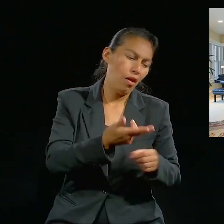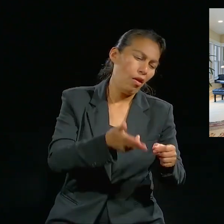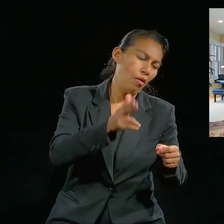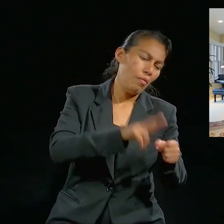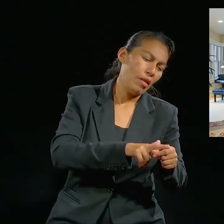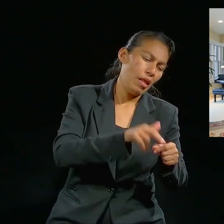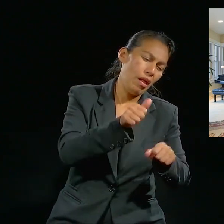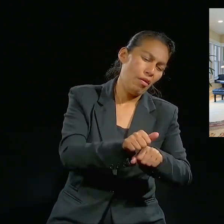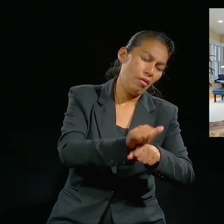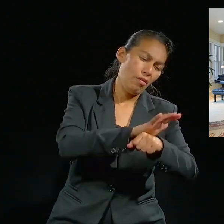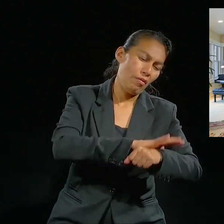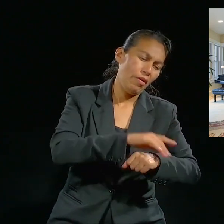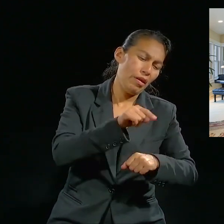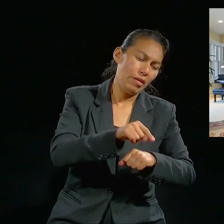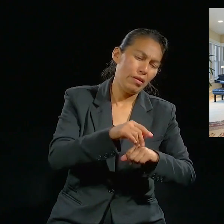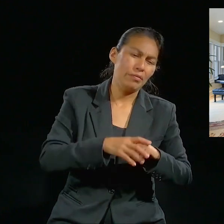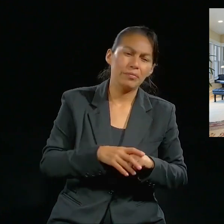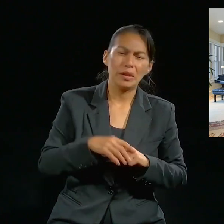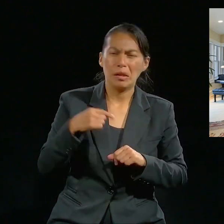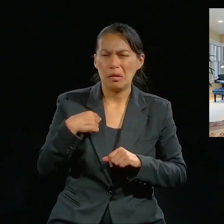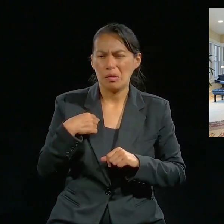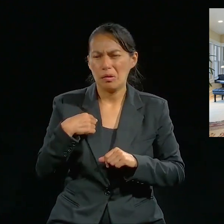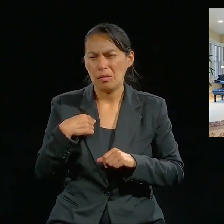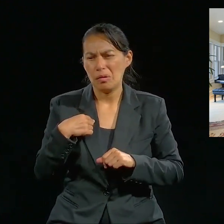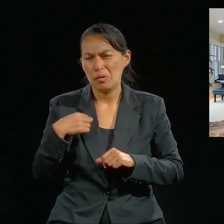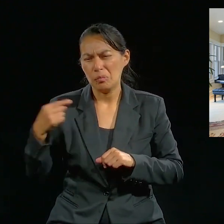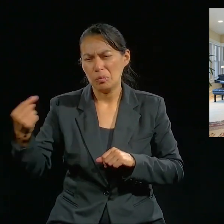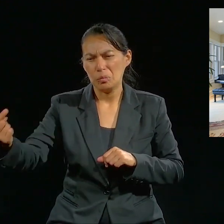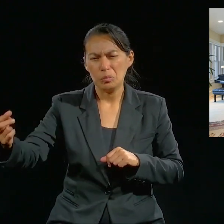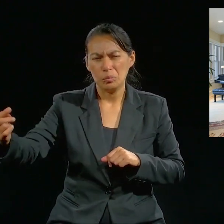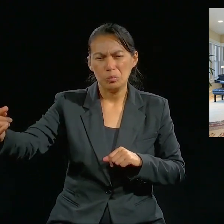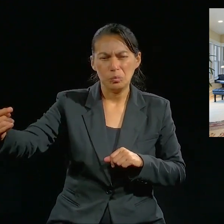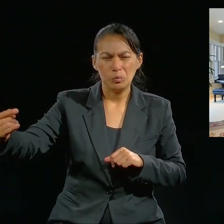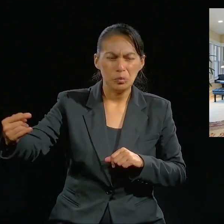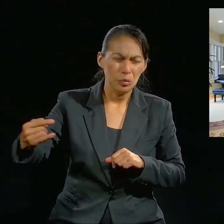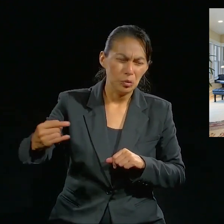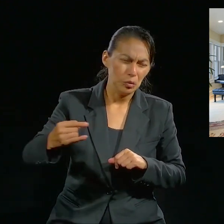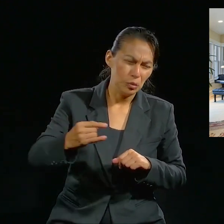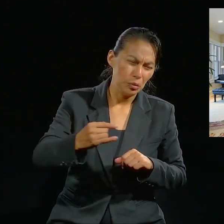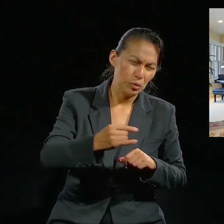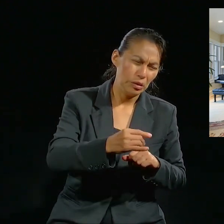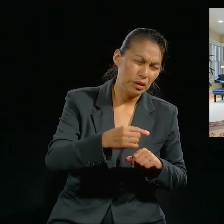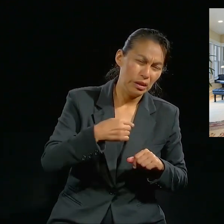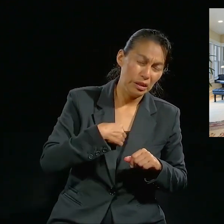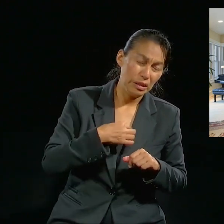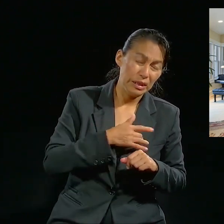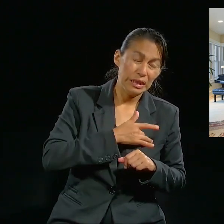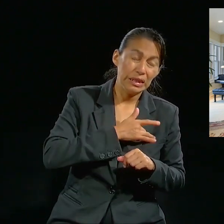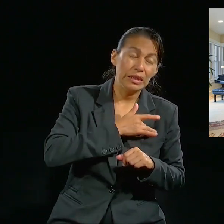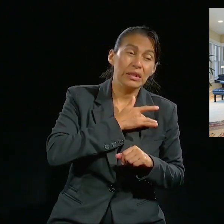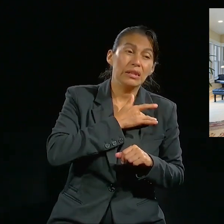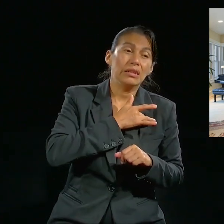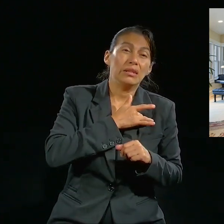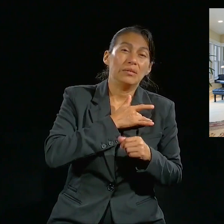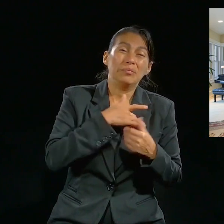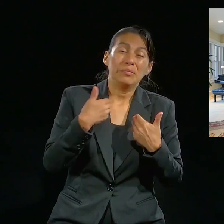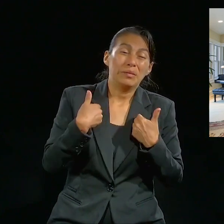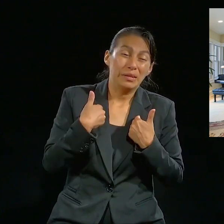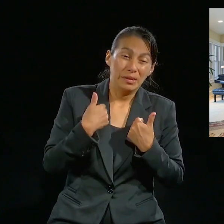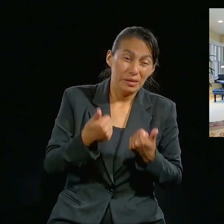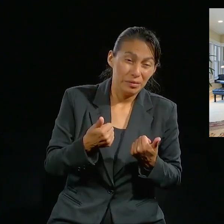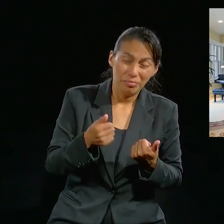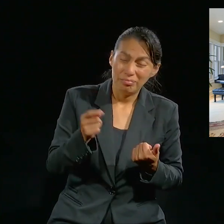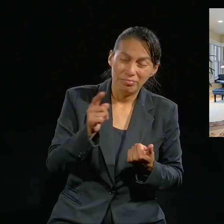en el camino yo no entendía o no imaginaba que estaba pasando por la situación